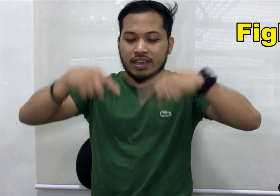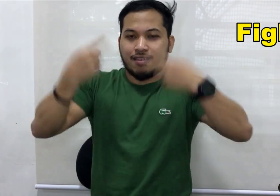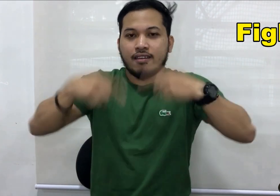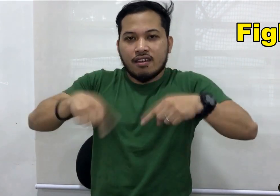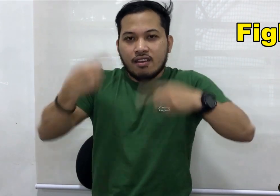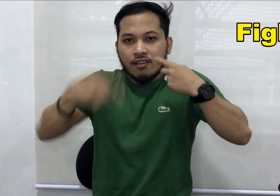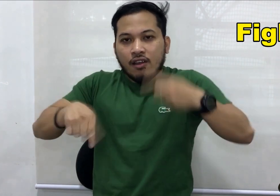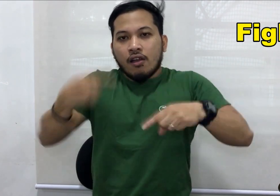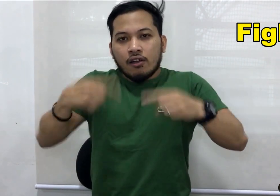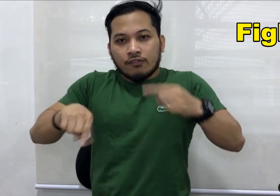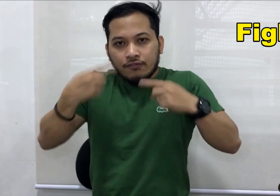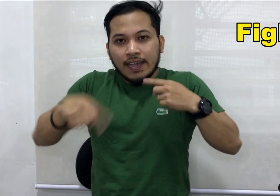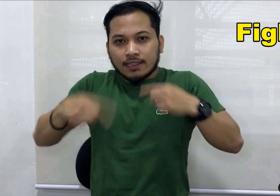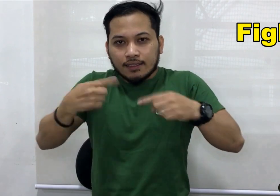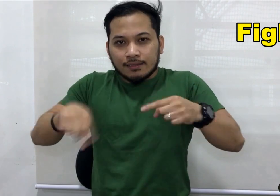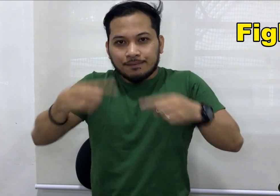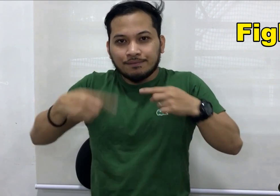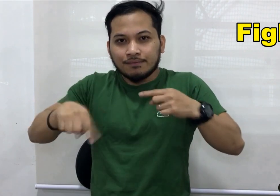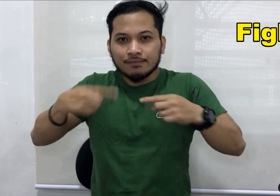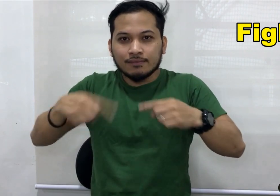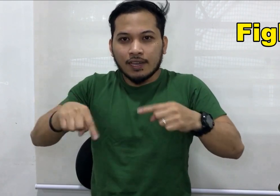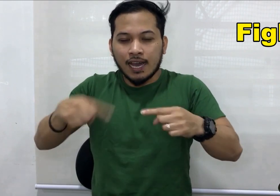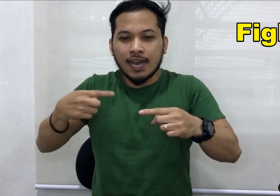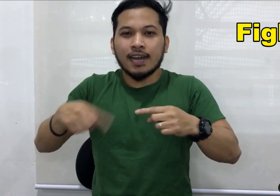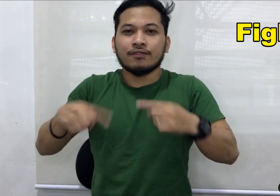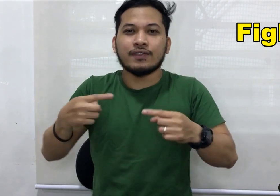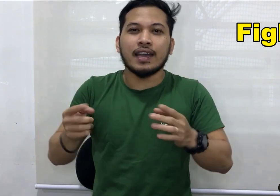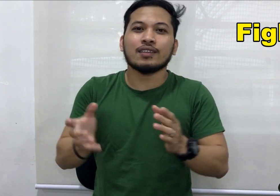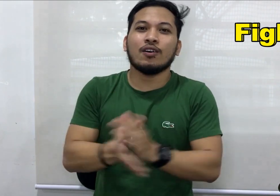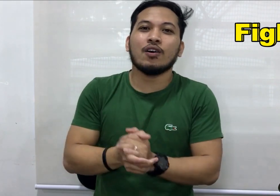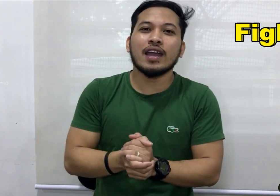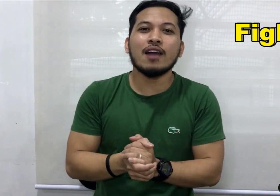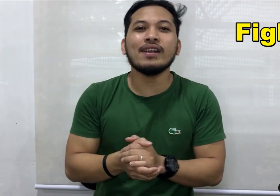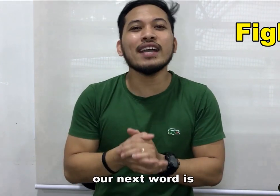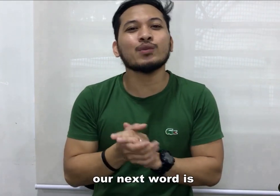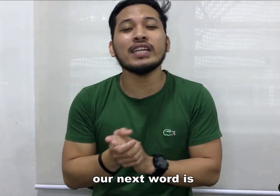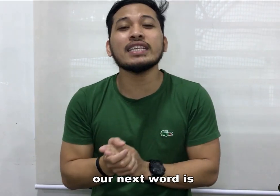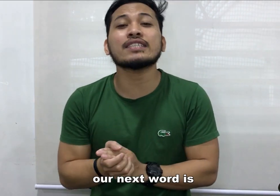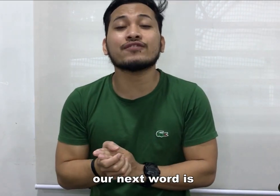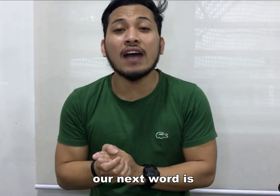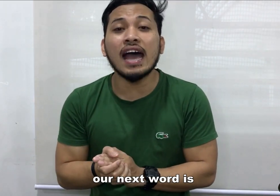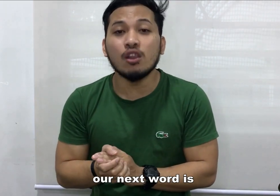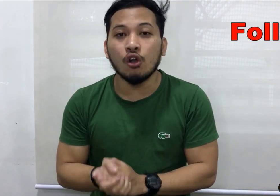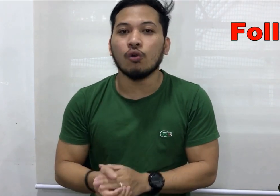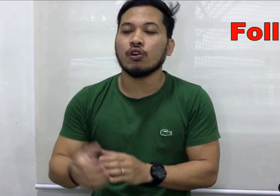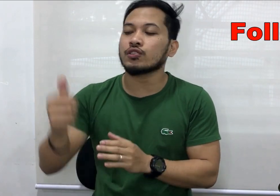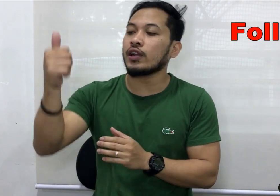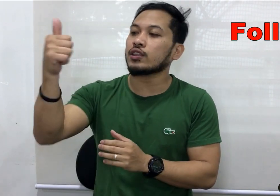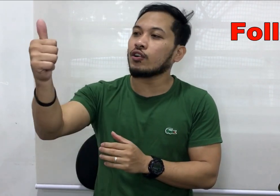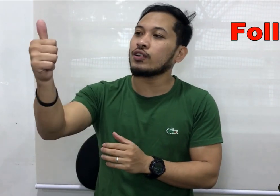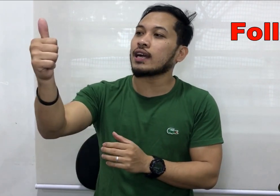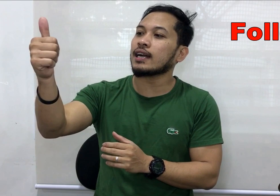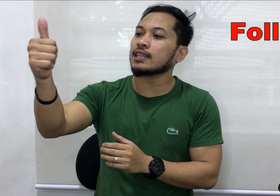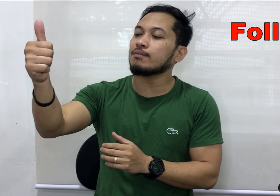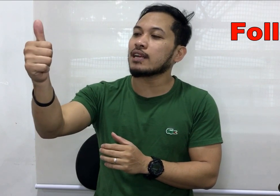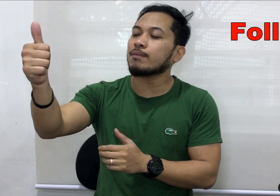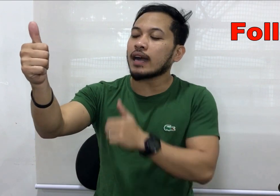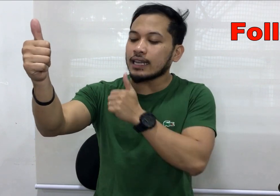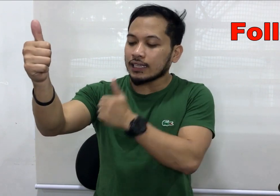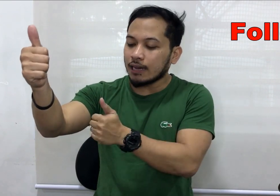mag-away. Fight. Ha? Fight. Okay, our next word is follow. So, ito, naka-thumbs up ka,